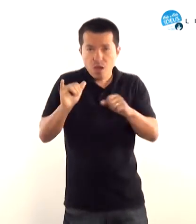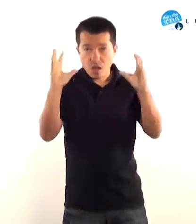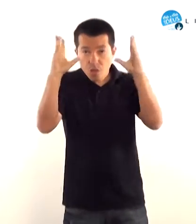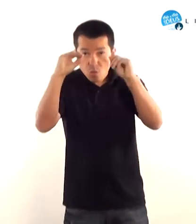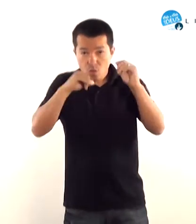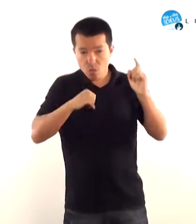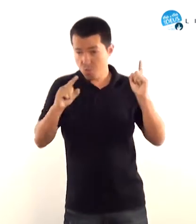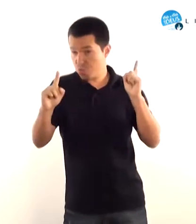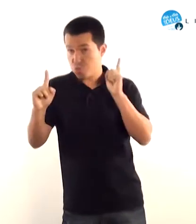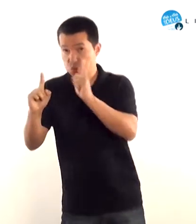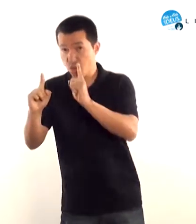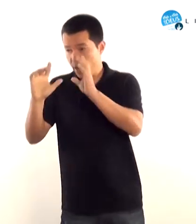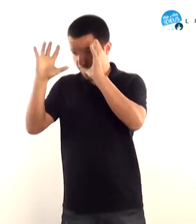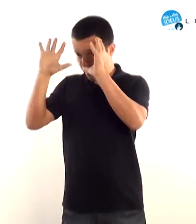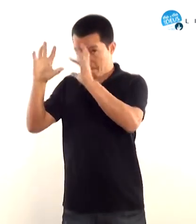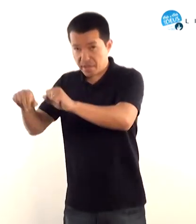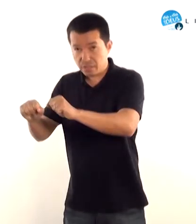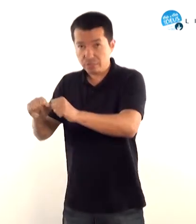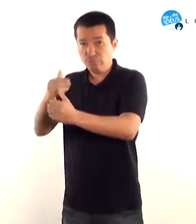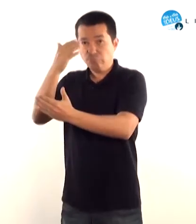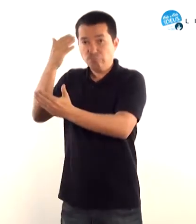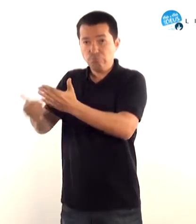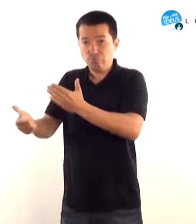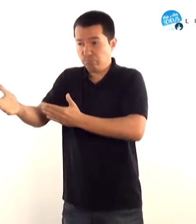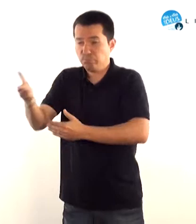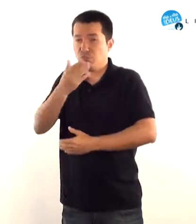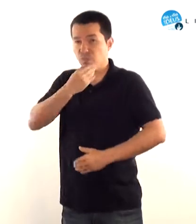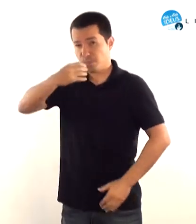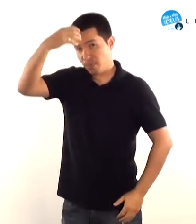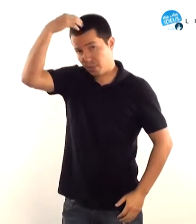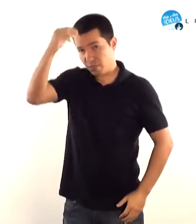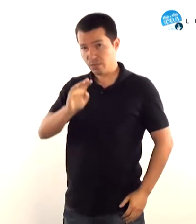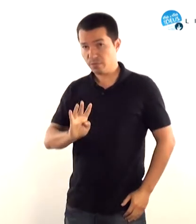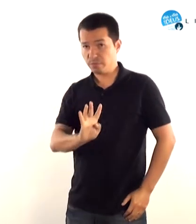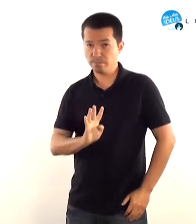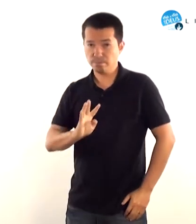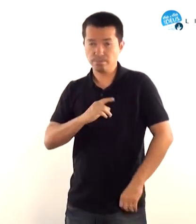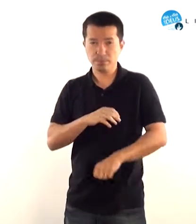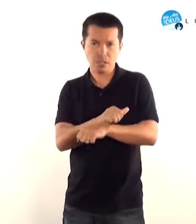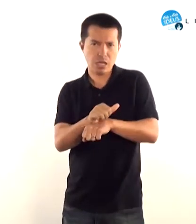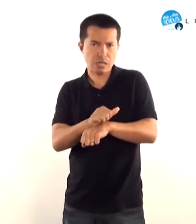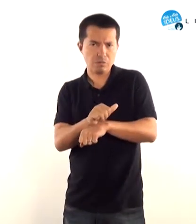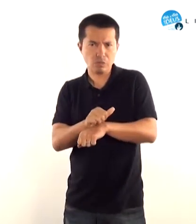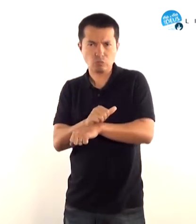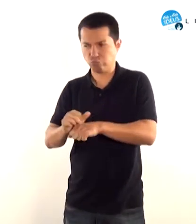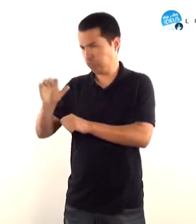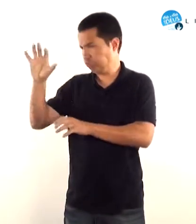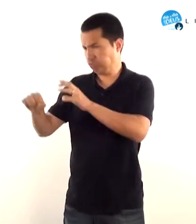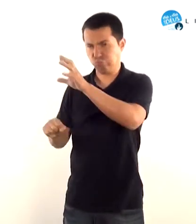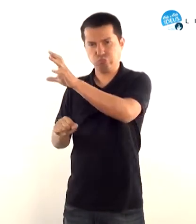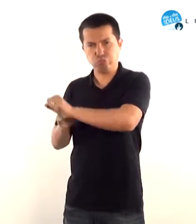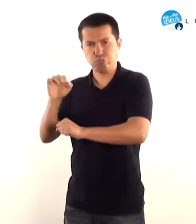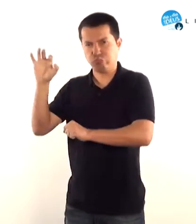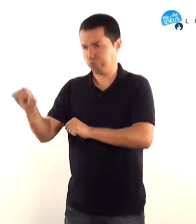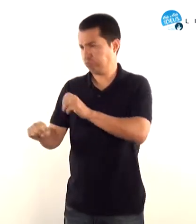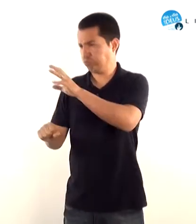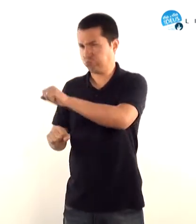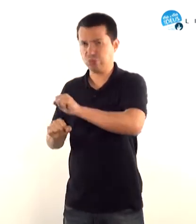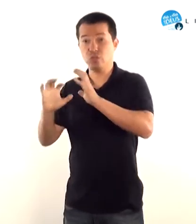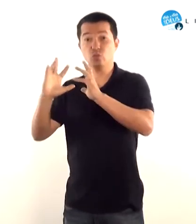continuou a persegui-los até Hoba, que fica ao norte da cidade de Damasco, e trouxe de volta tudo o